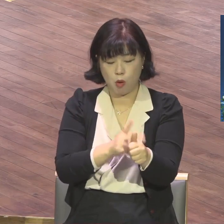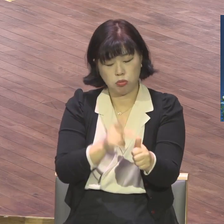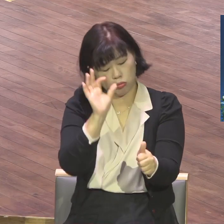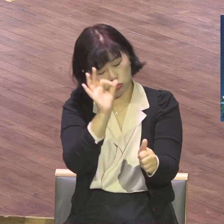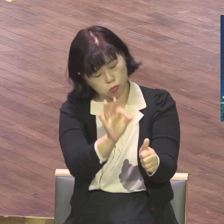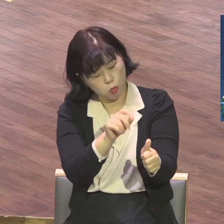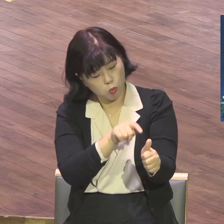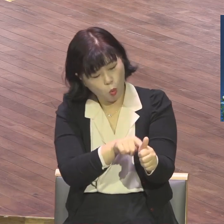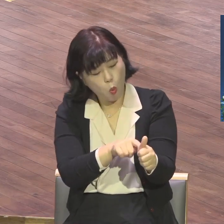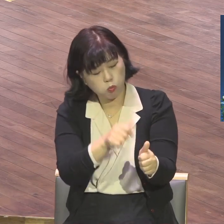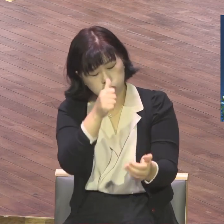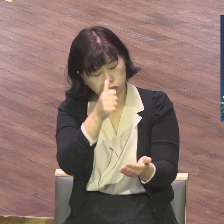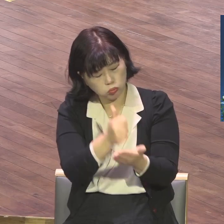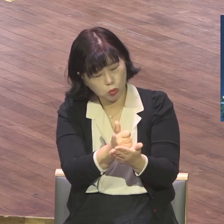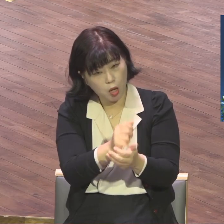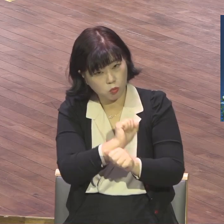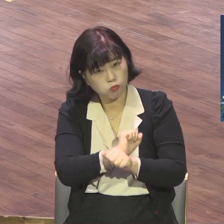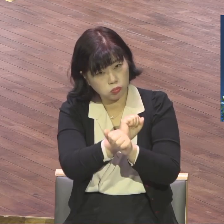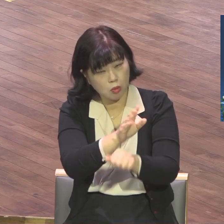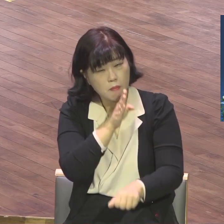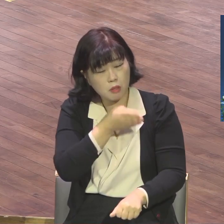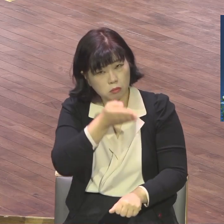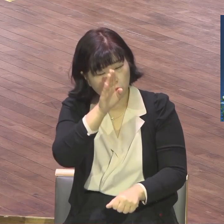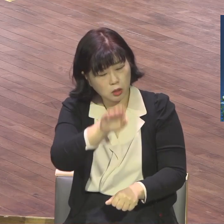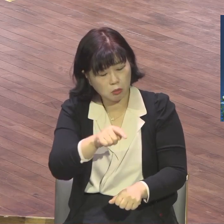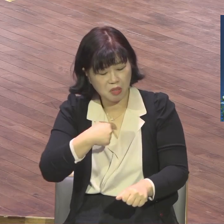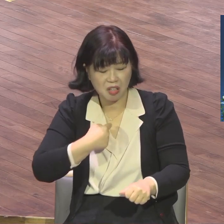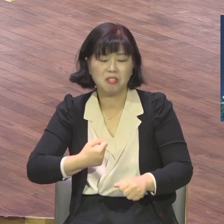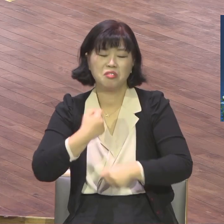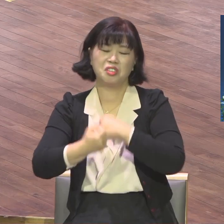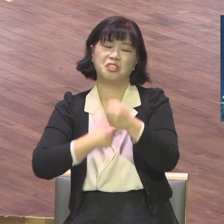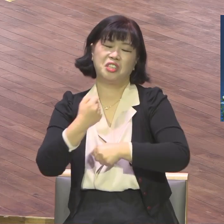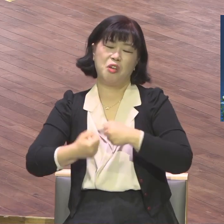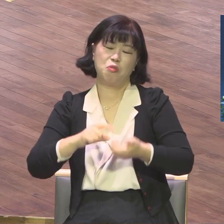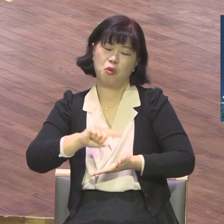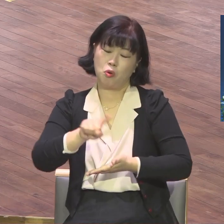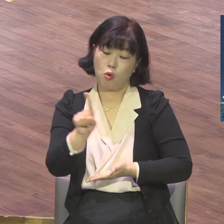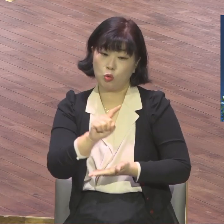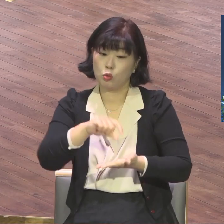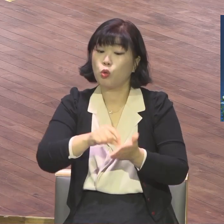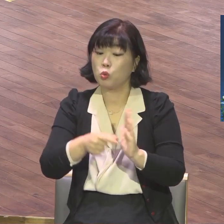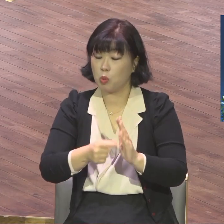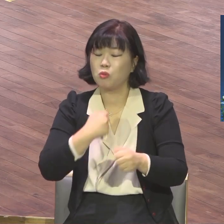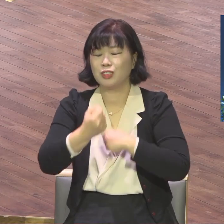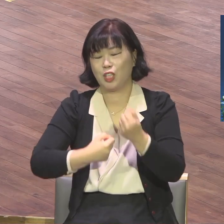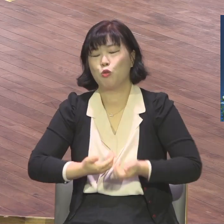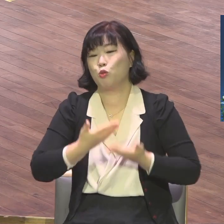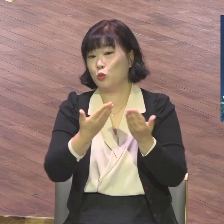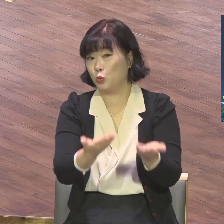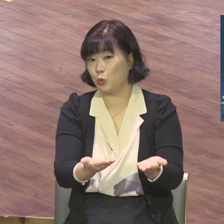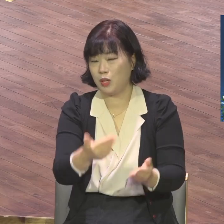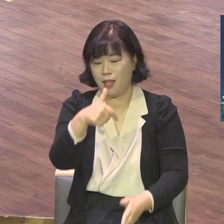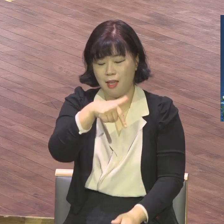줬어요. 지금 말로 하면 가택연금 상태였어요. 가택연금.